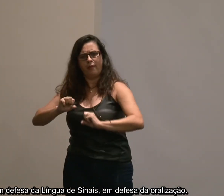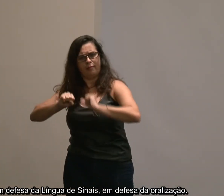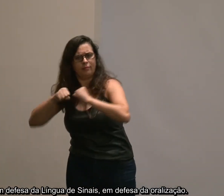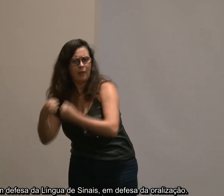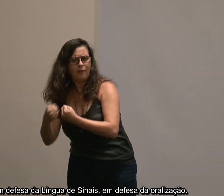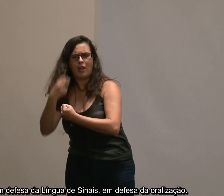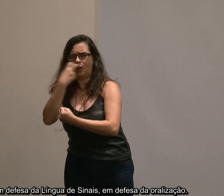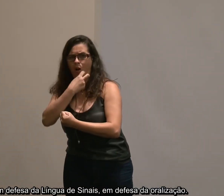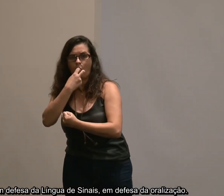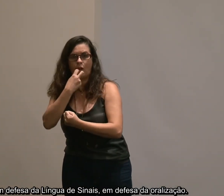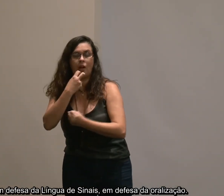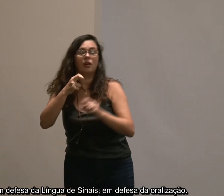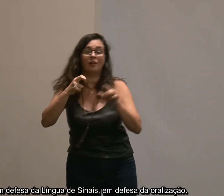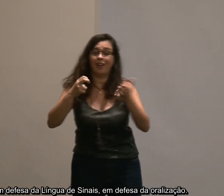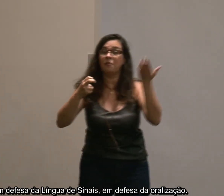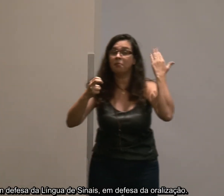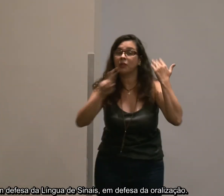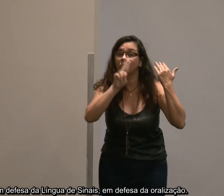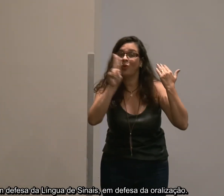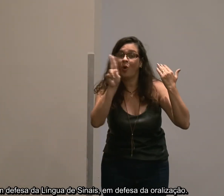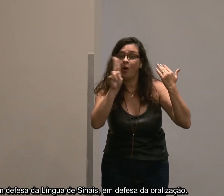sinais em defesa da oralização